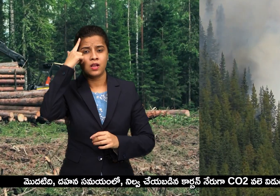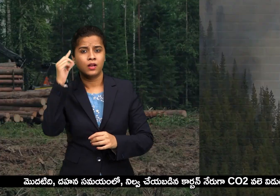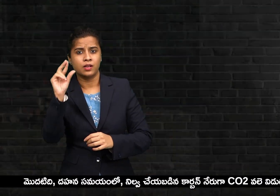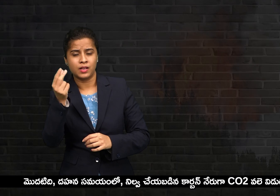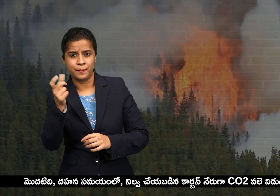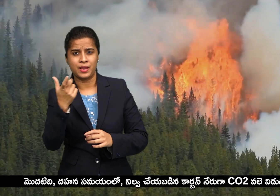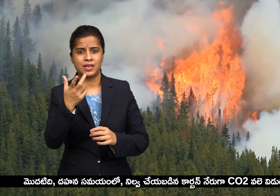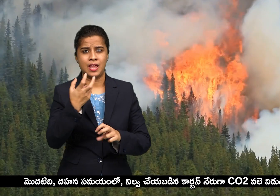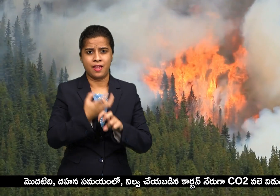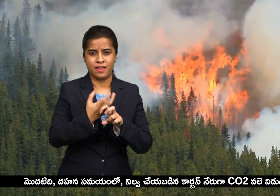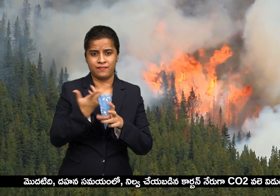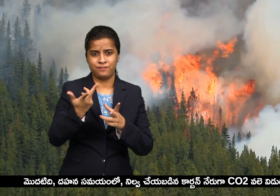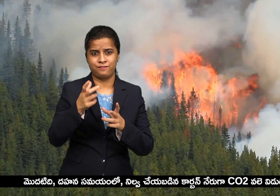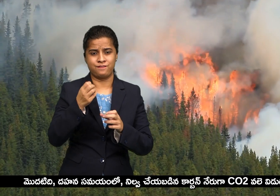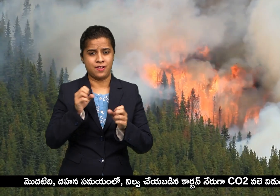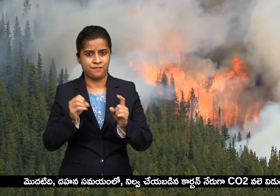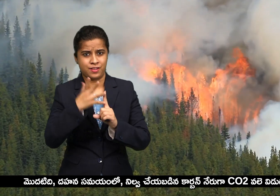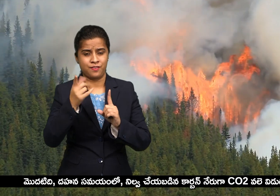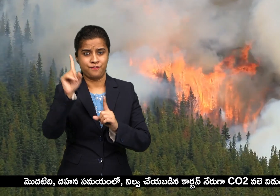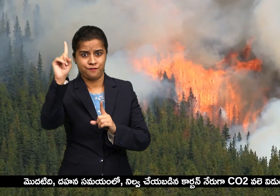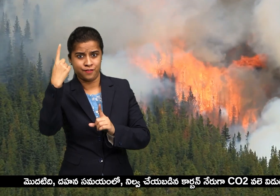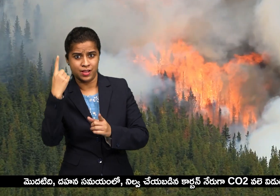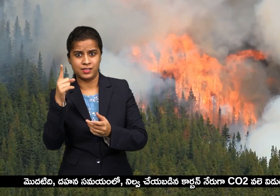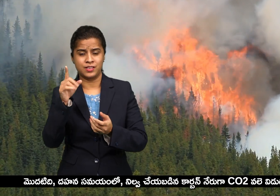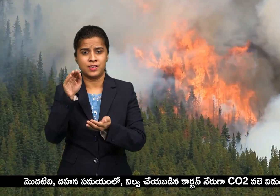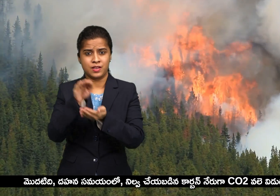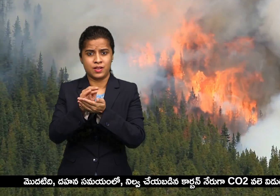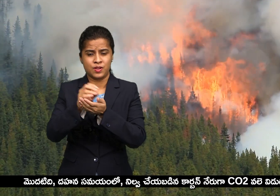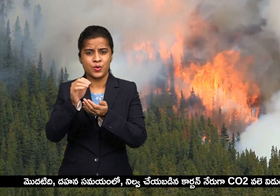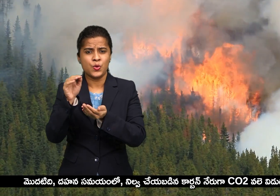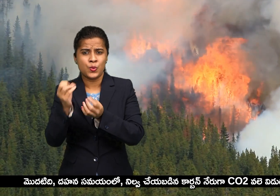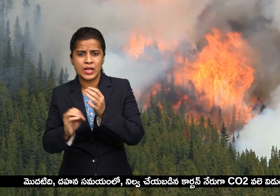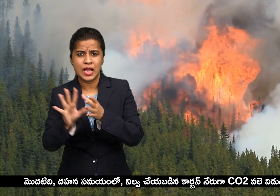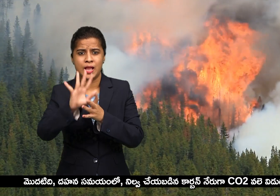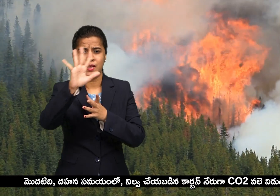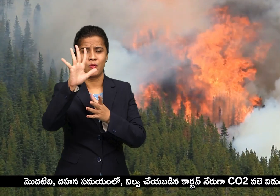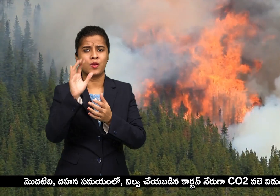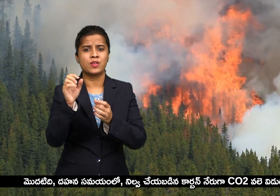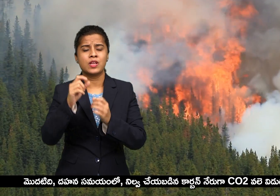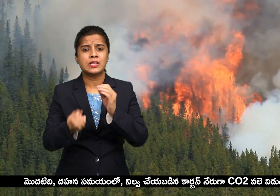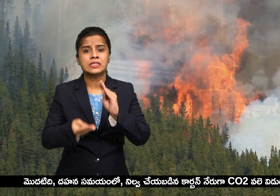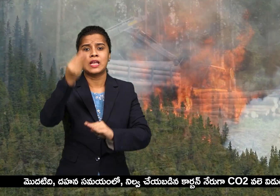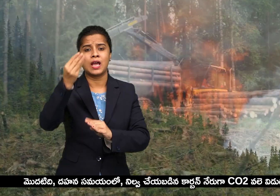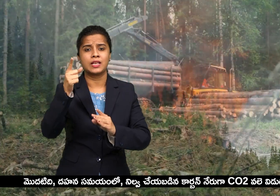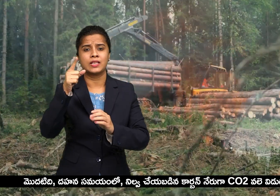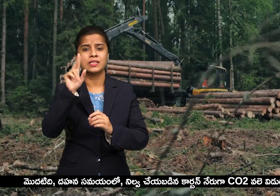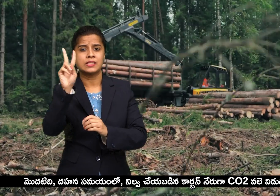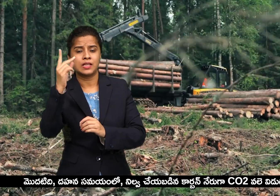మొదటిది, దహన సమయంలో నిల్వ చేయబడిన కార్బన్ నేరుగా CO2 వలె విడుదల చేయబడుతుంది